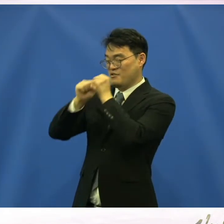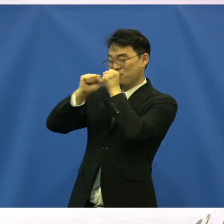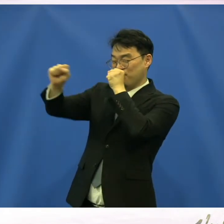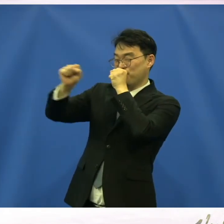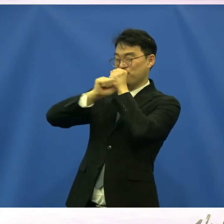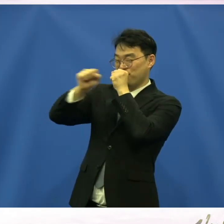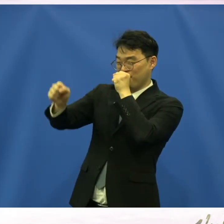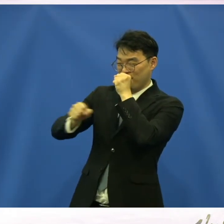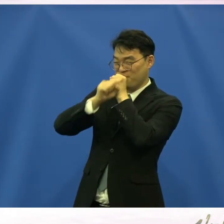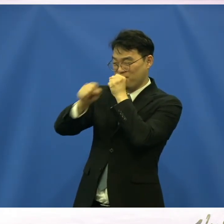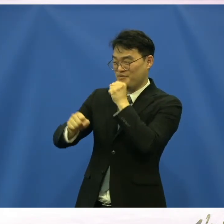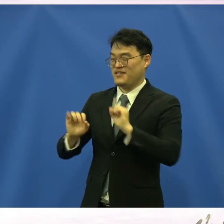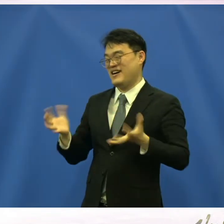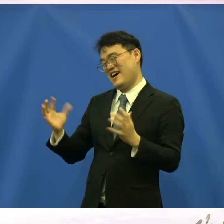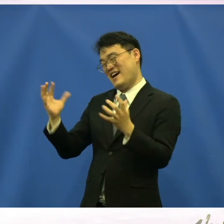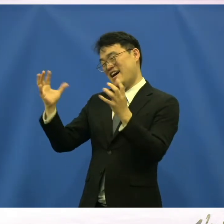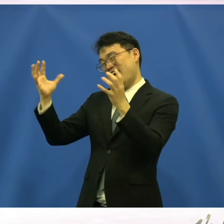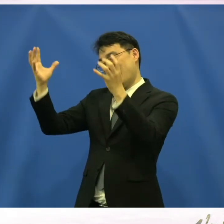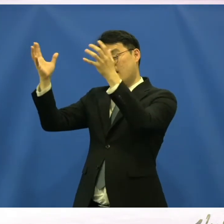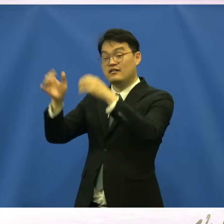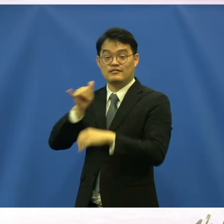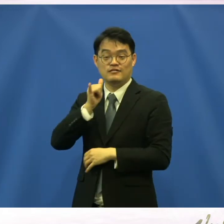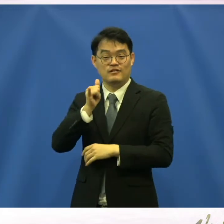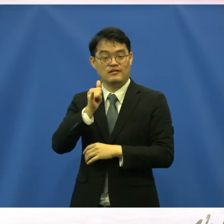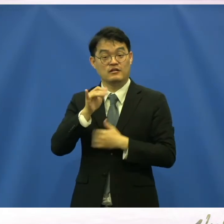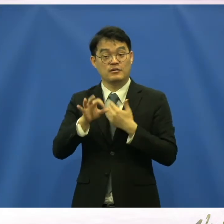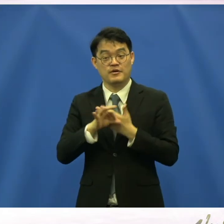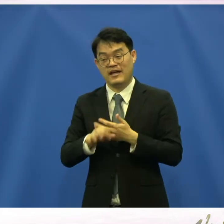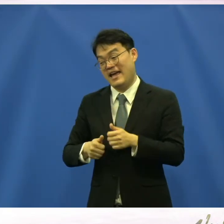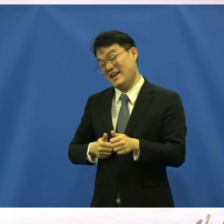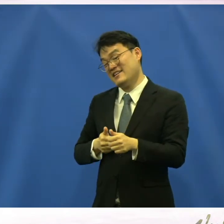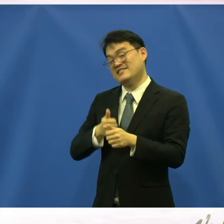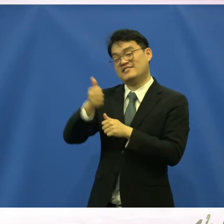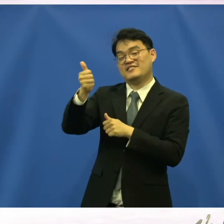승리자들만이 누리는 기쁨이 있어요. 승리자들의 노래.